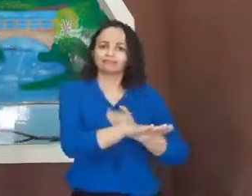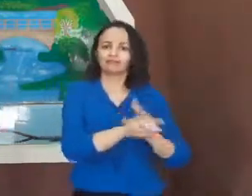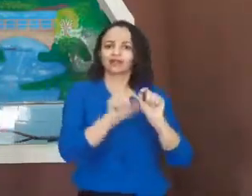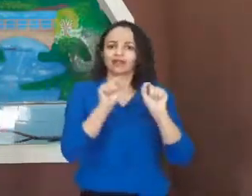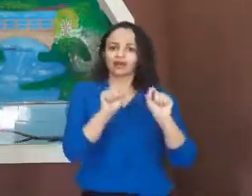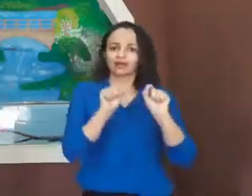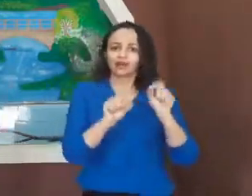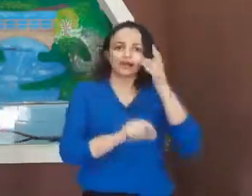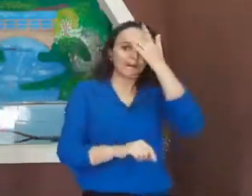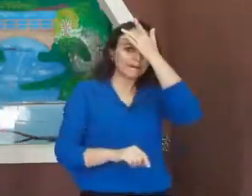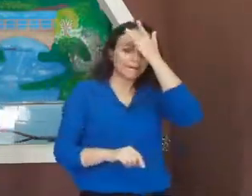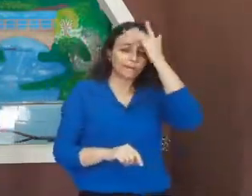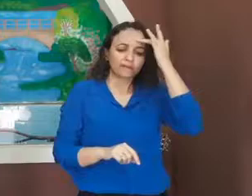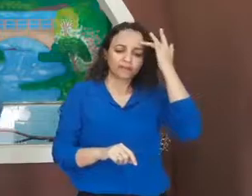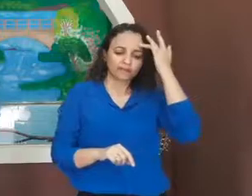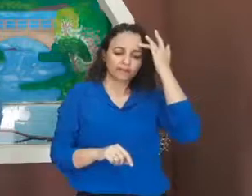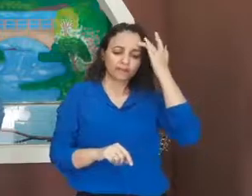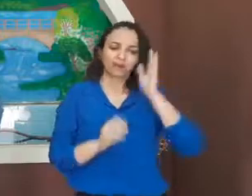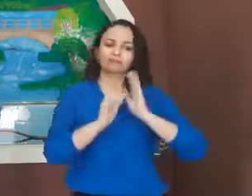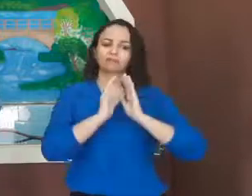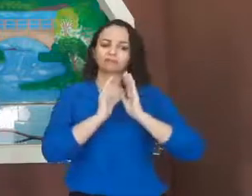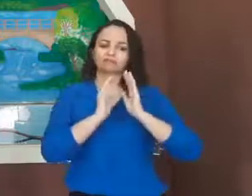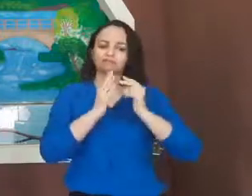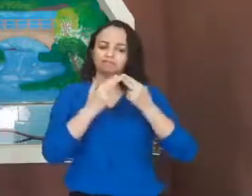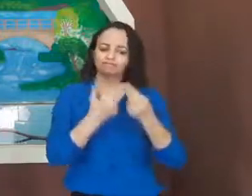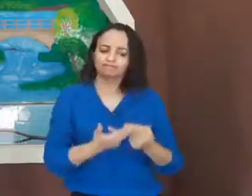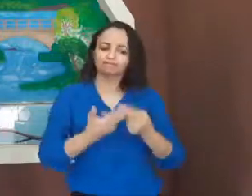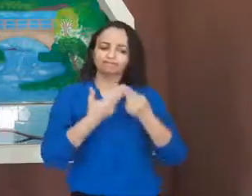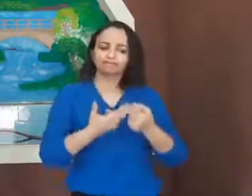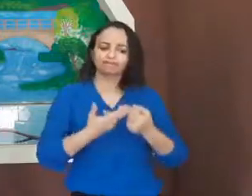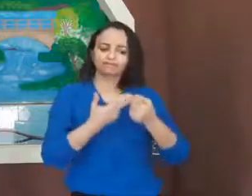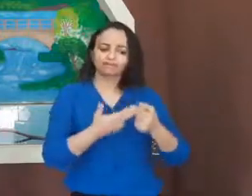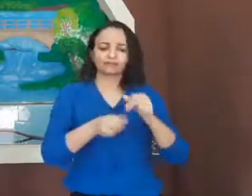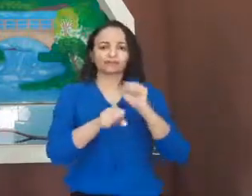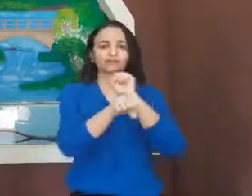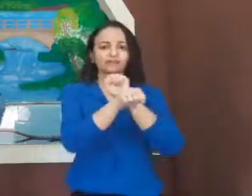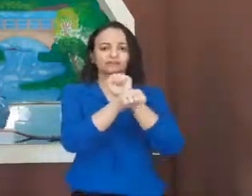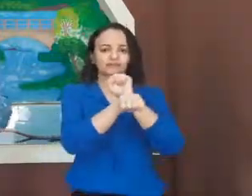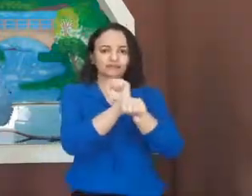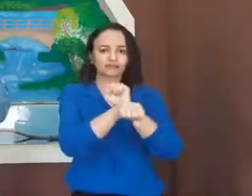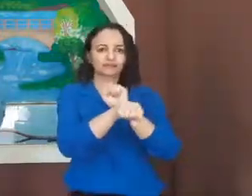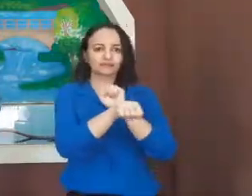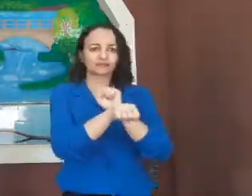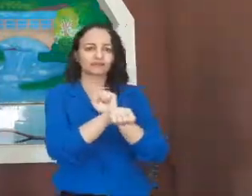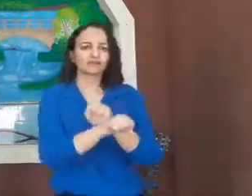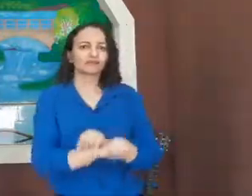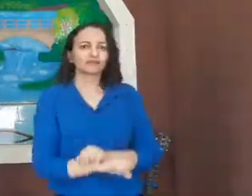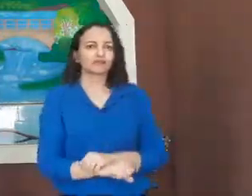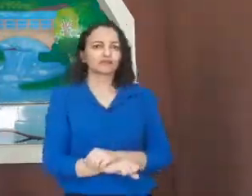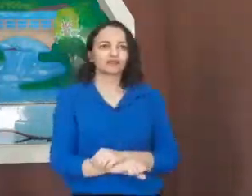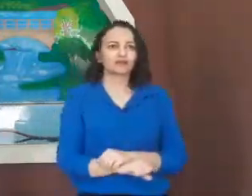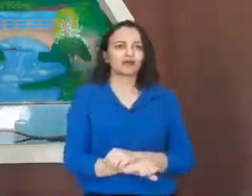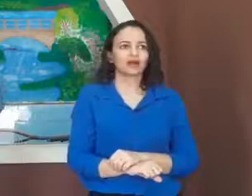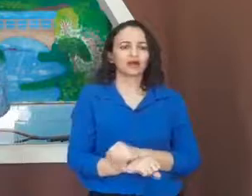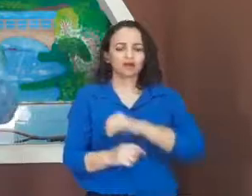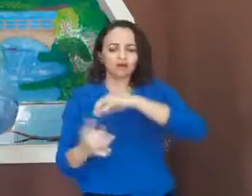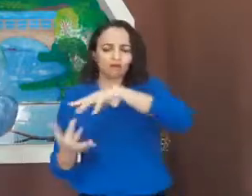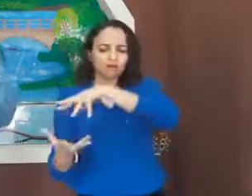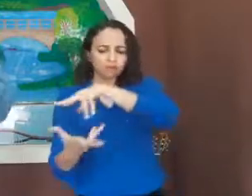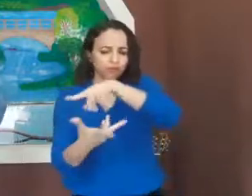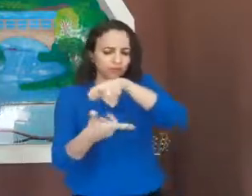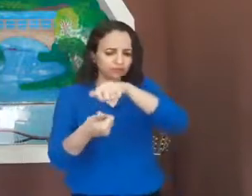a pessoa ter a paciência da espera. É interessante que no mundo atual